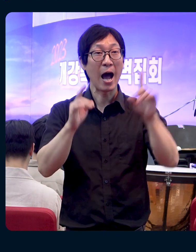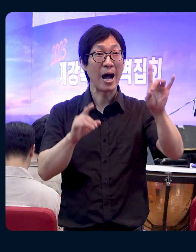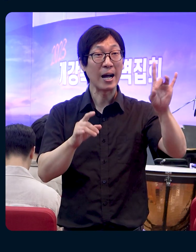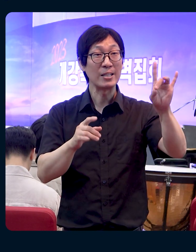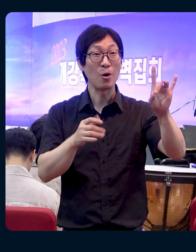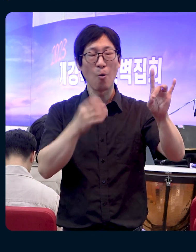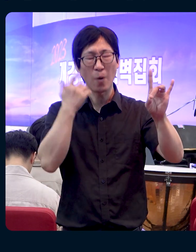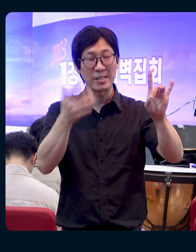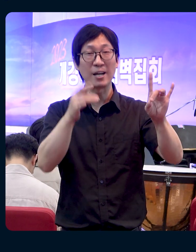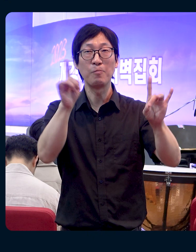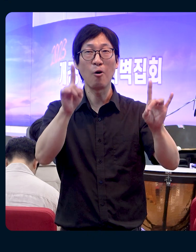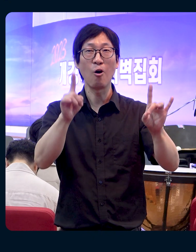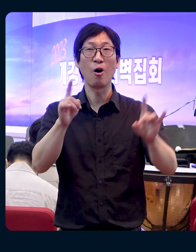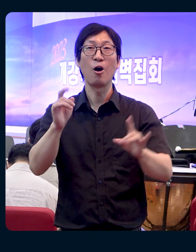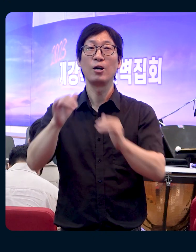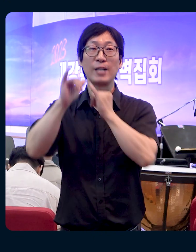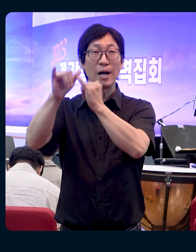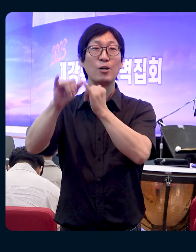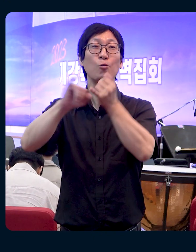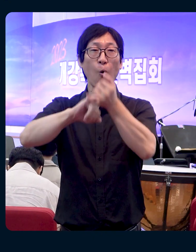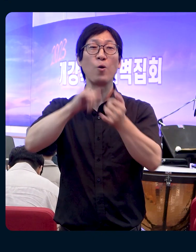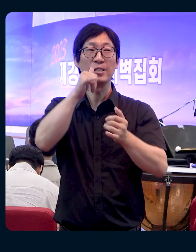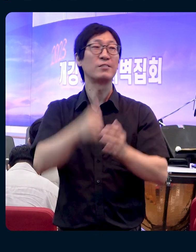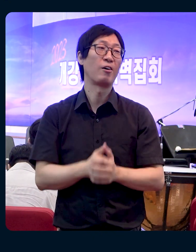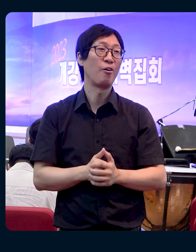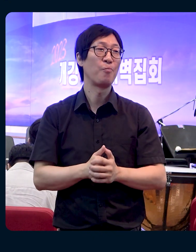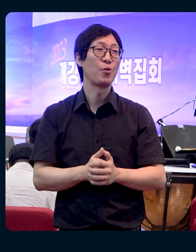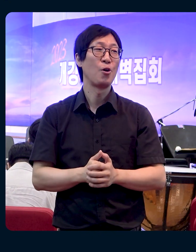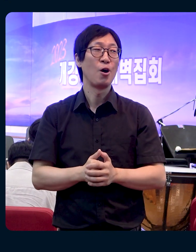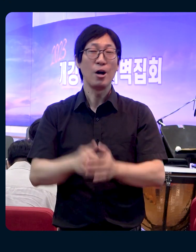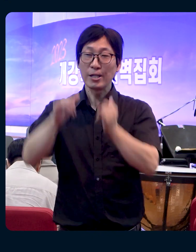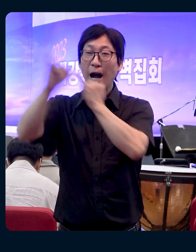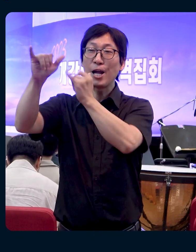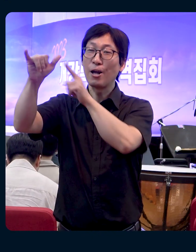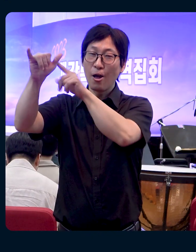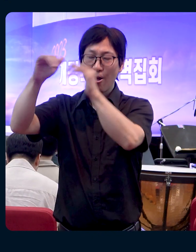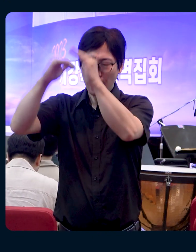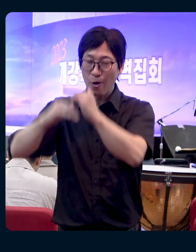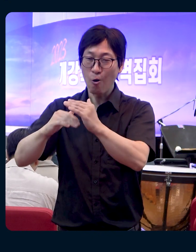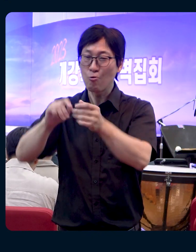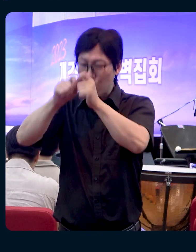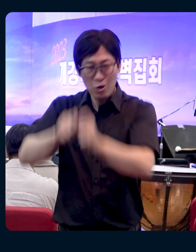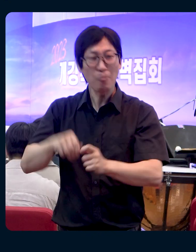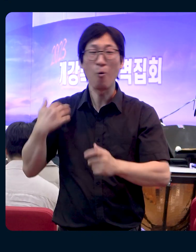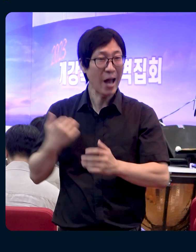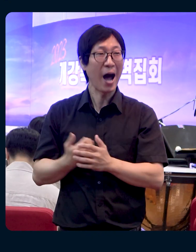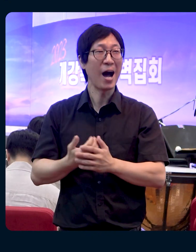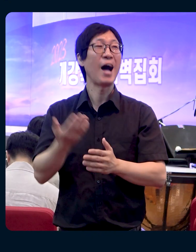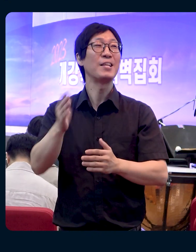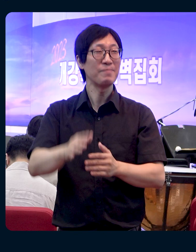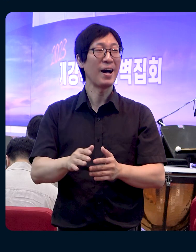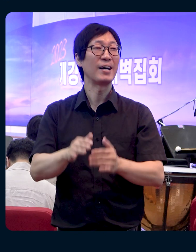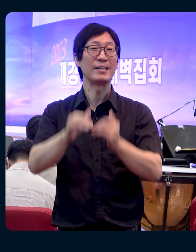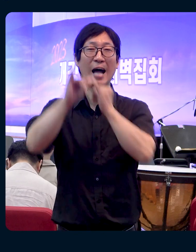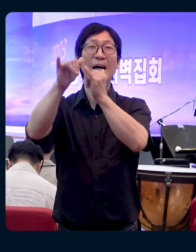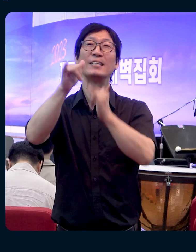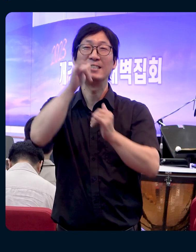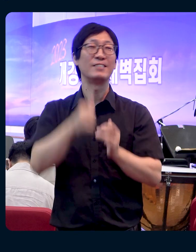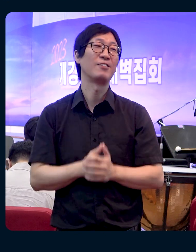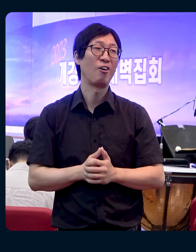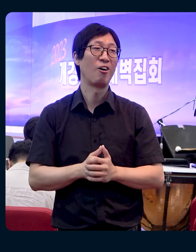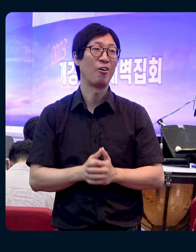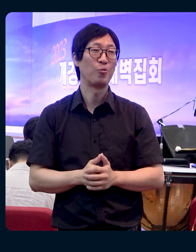거예요. 이건 분명합니다. 그게 뭔지 모르겠지만 상은 있다는 거예요. 그리고 두